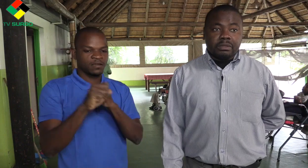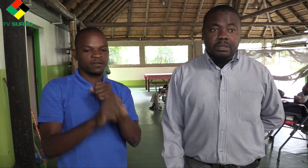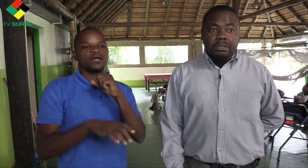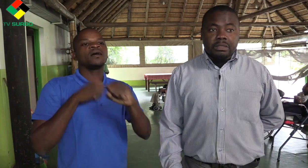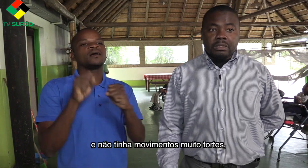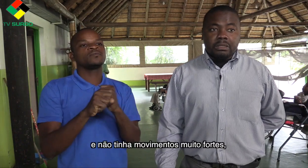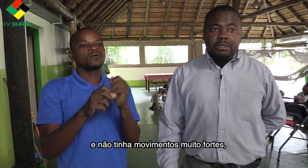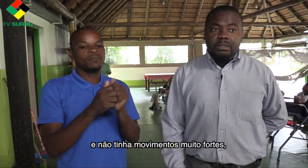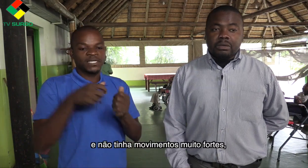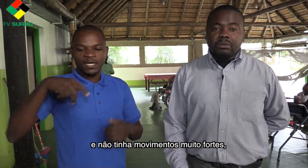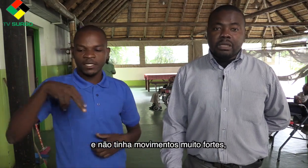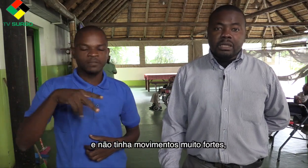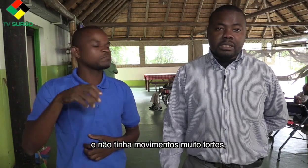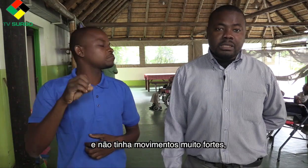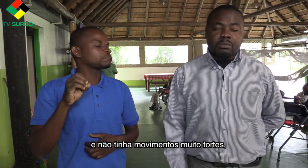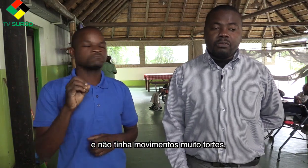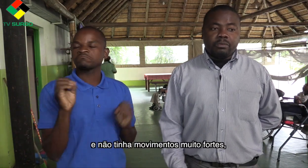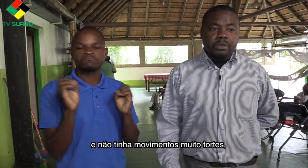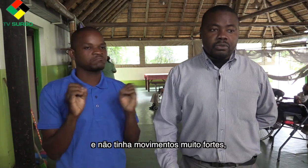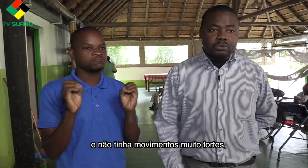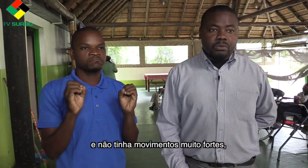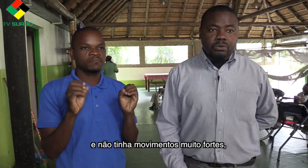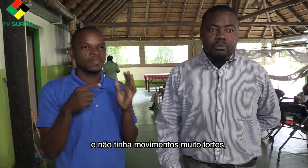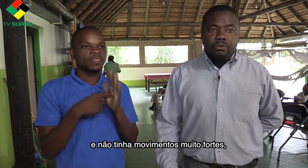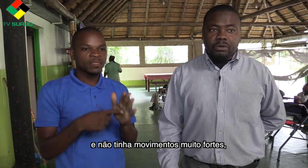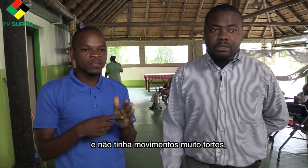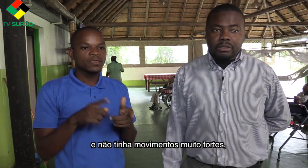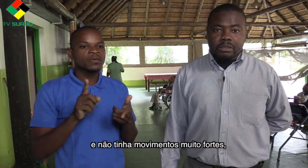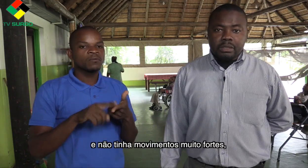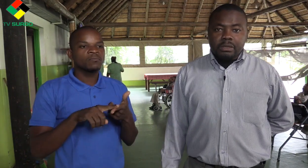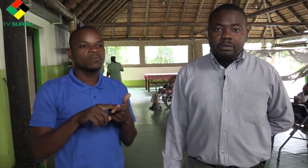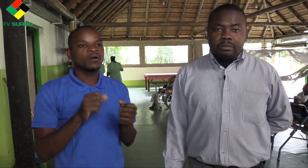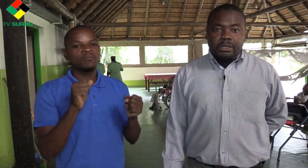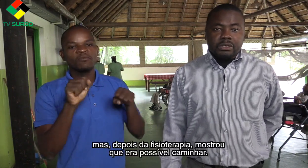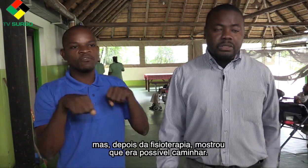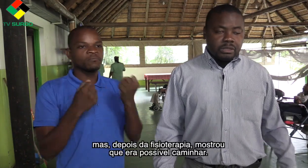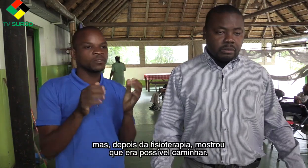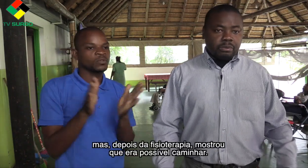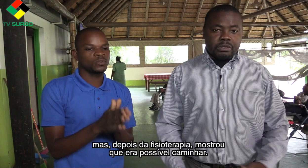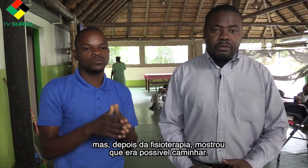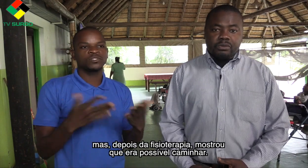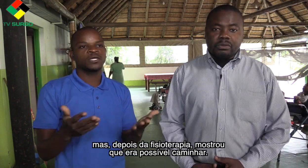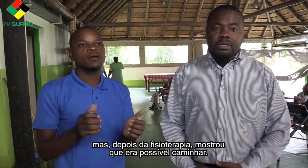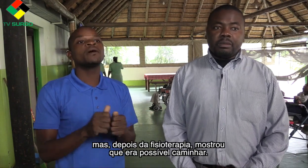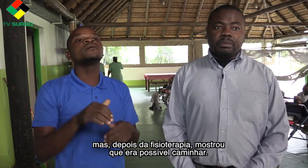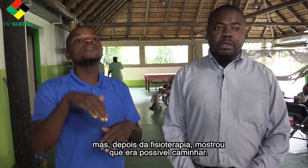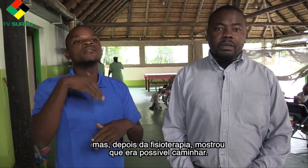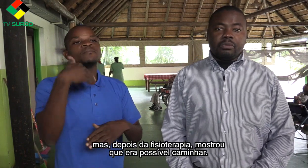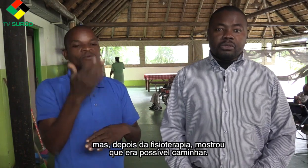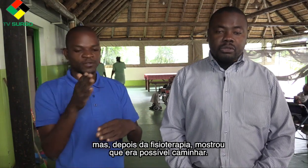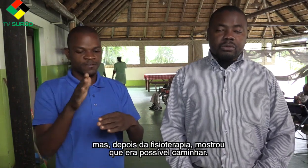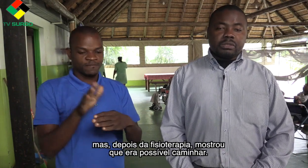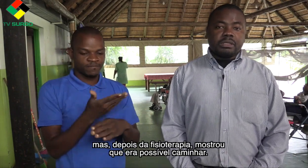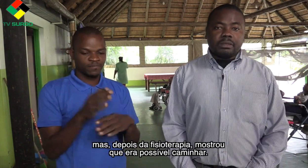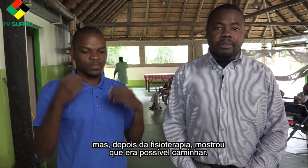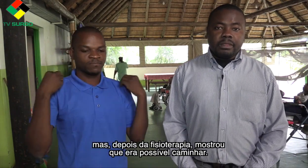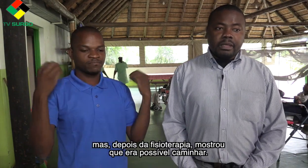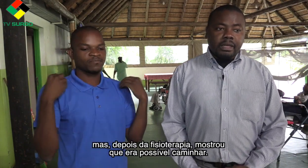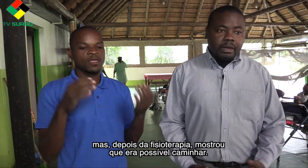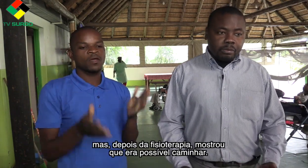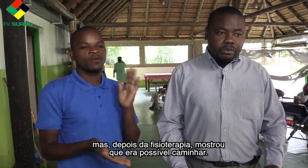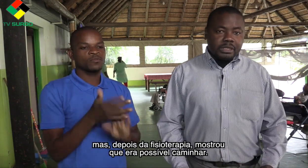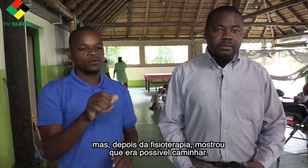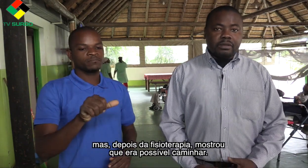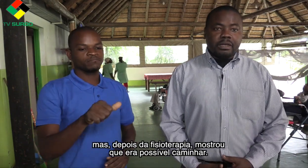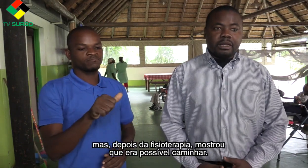caminhava e não tinha assim movimentos muito fortes. Mas depois da fisioterapia mostrou-se